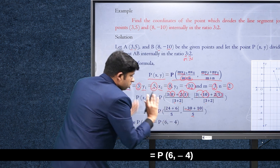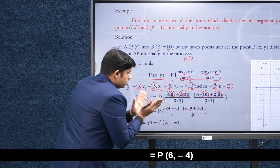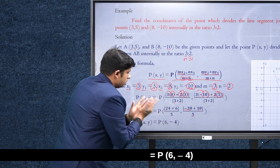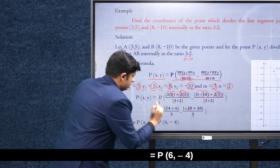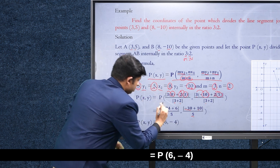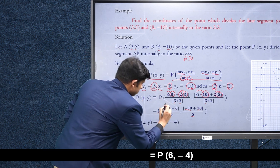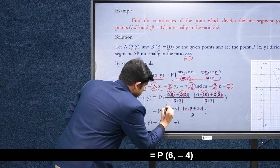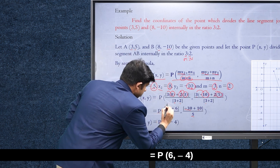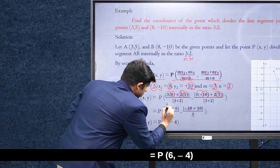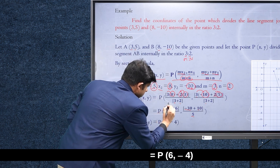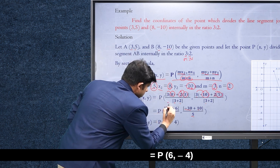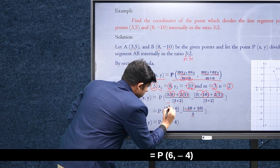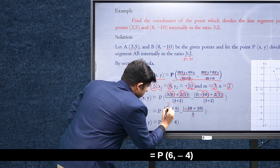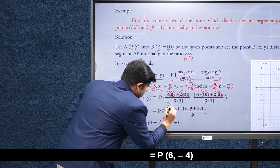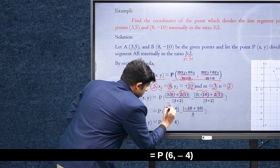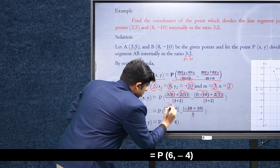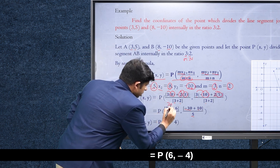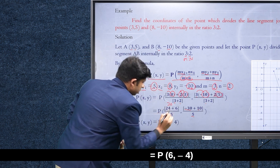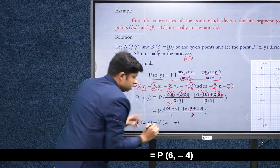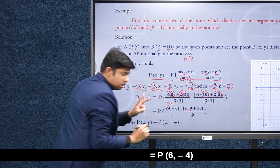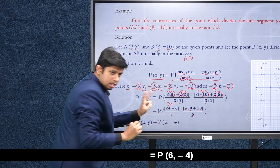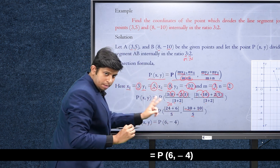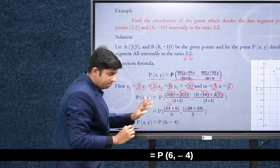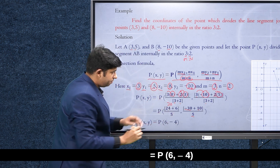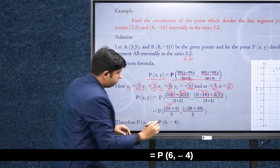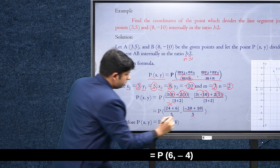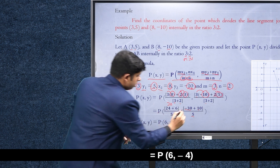= p 6 -4